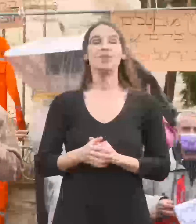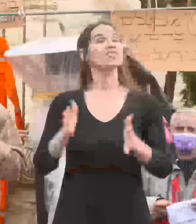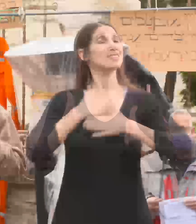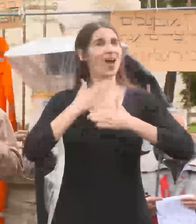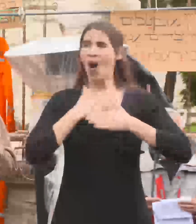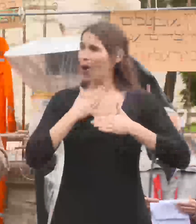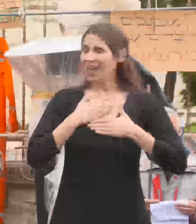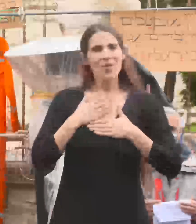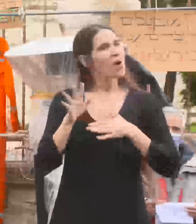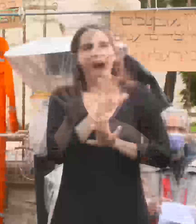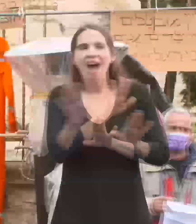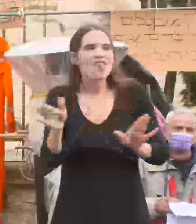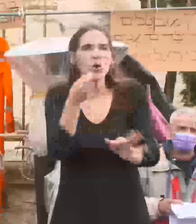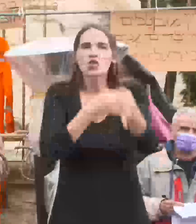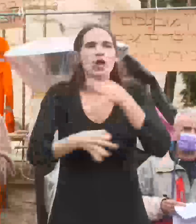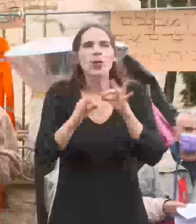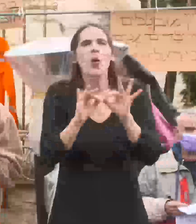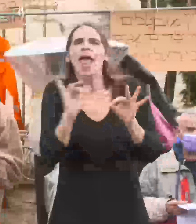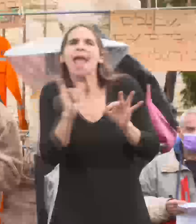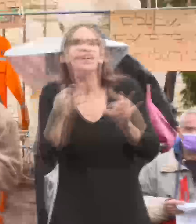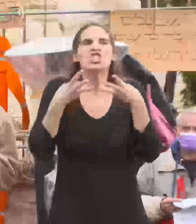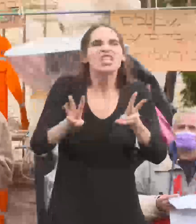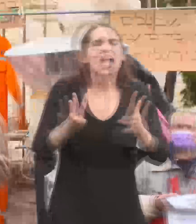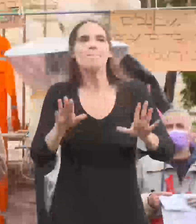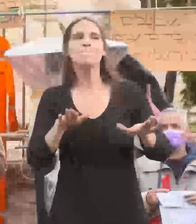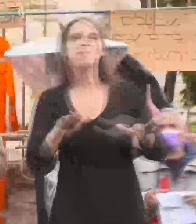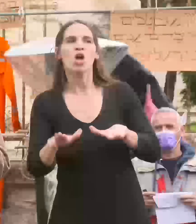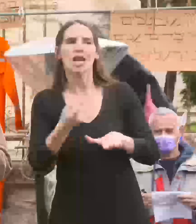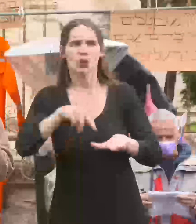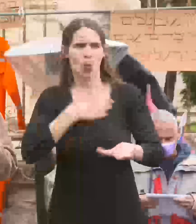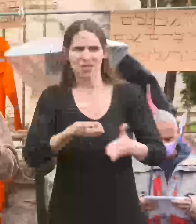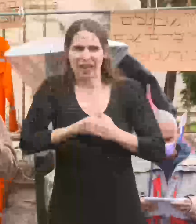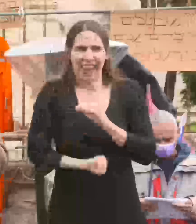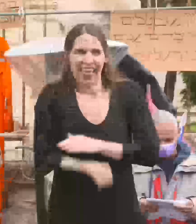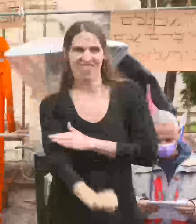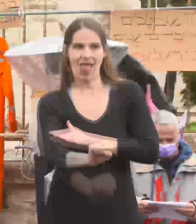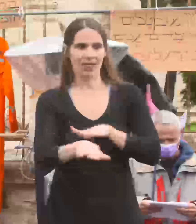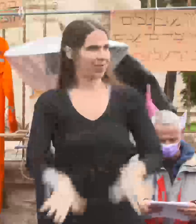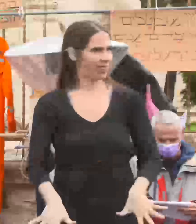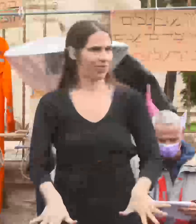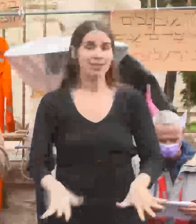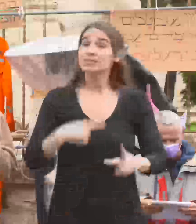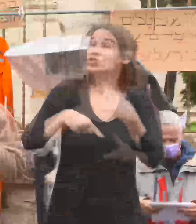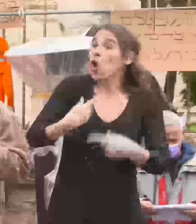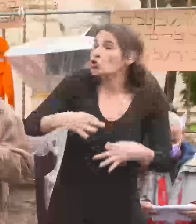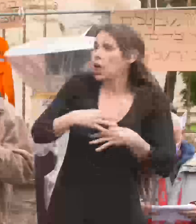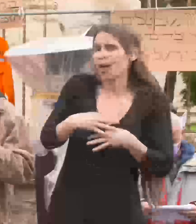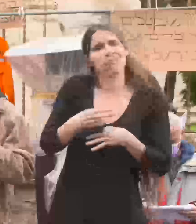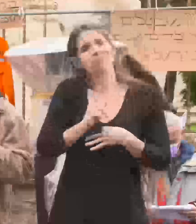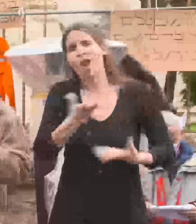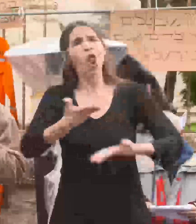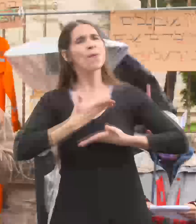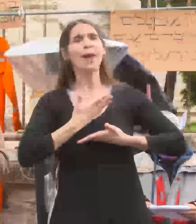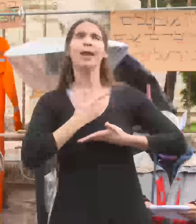אותנו אף אחד לא שאל לאיזו שיטת ממשל אנחנו רוצים להיוולד, והדור שלי, אנחנו כבר לא מקבלים